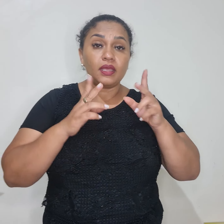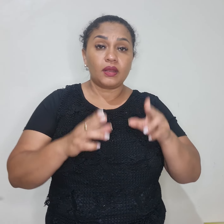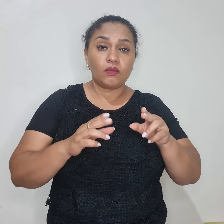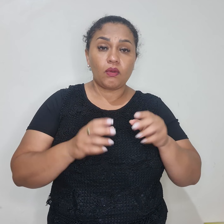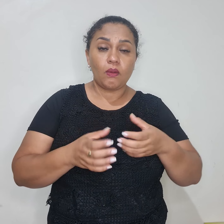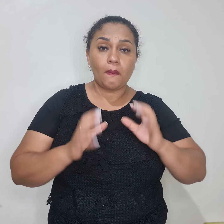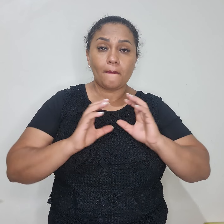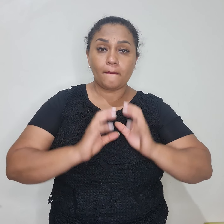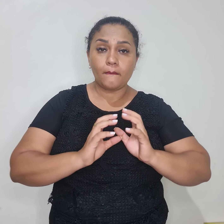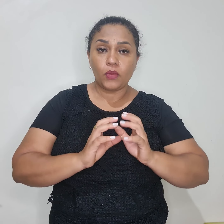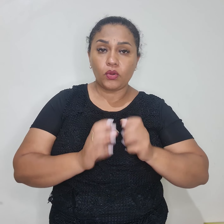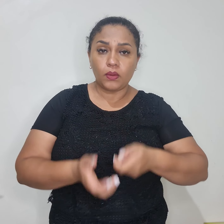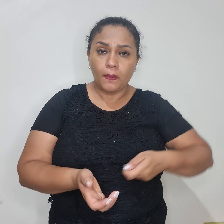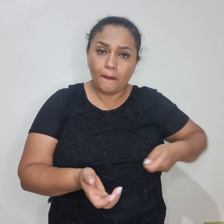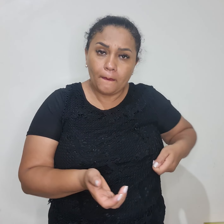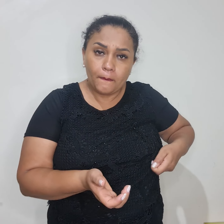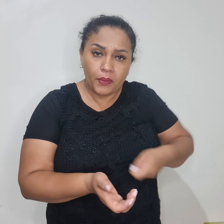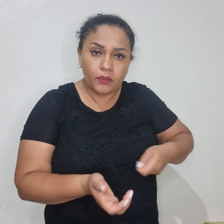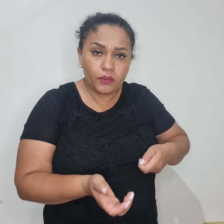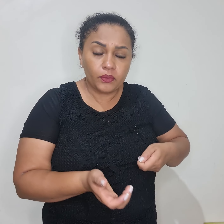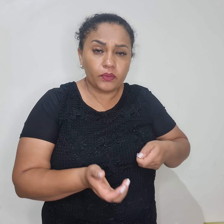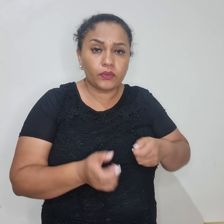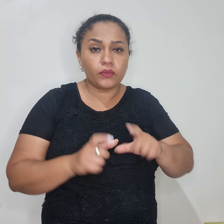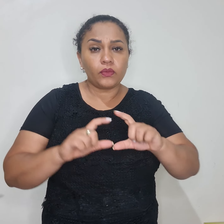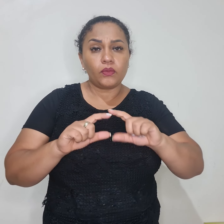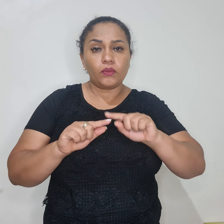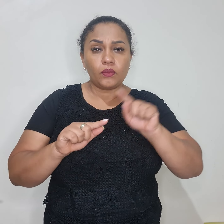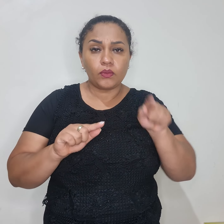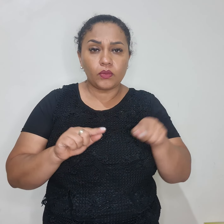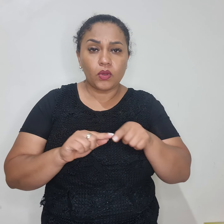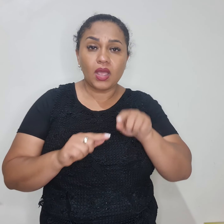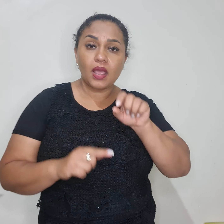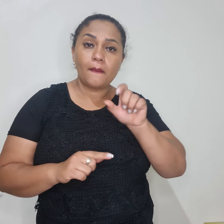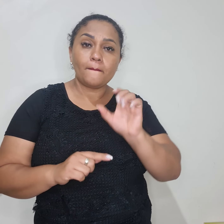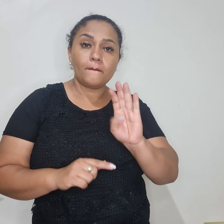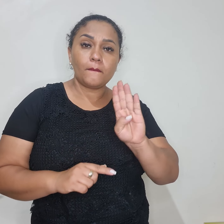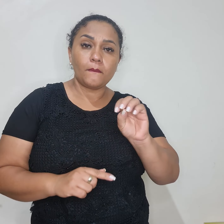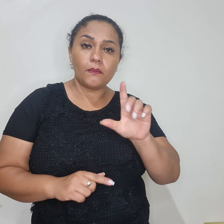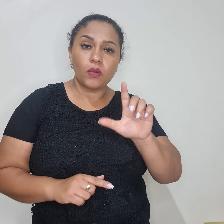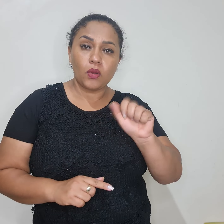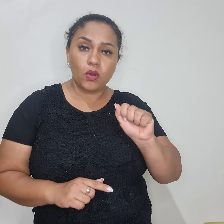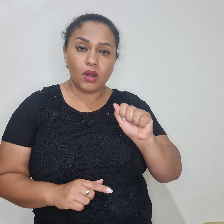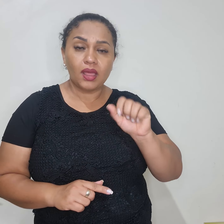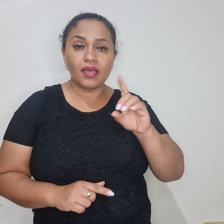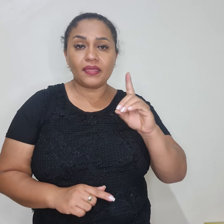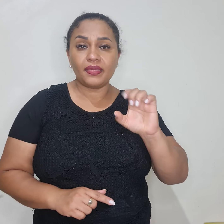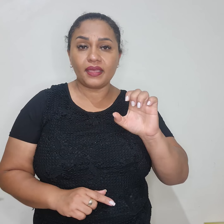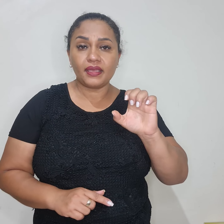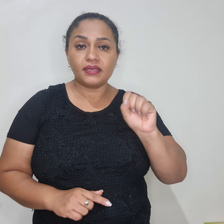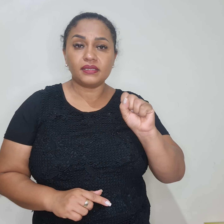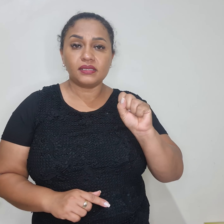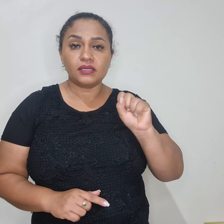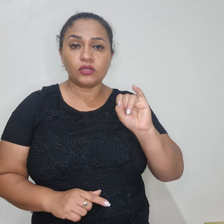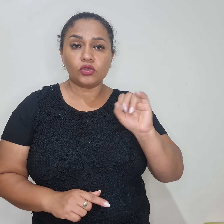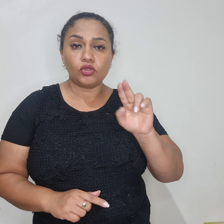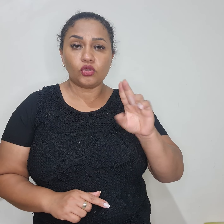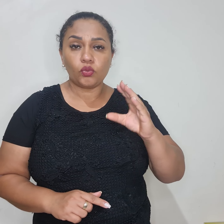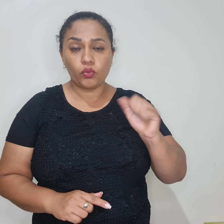modelo representava que o átomo era indivisível, que ele não tinha nenhuma carga. Segundo Dalton, os átomos eram